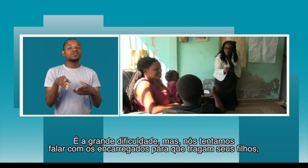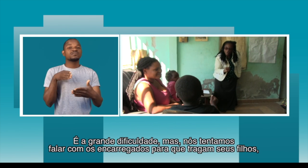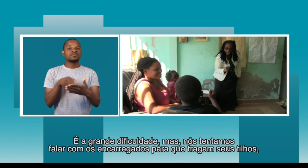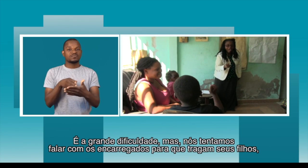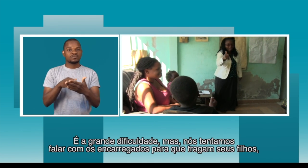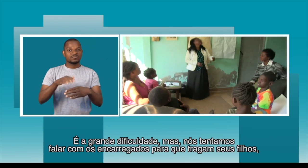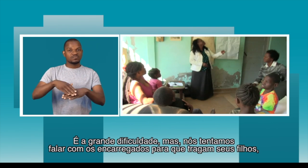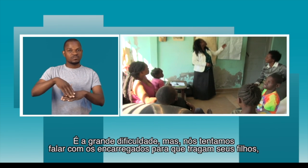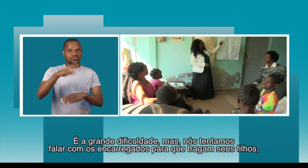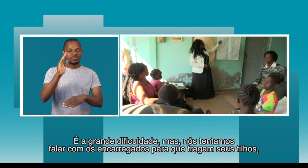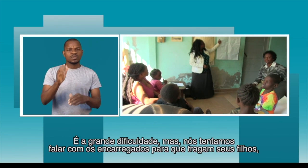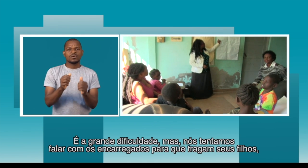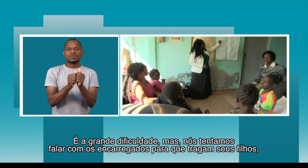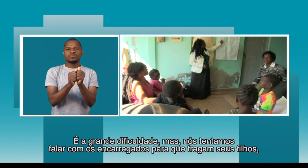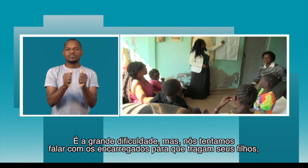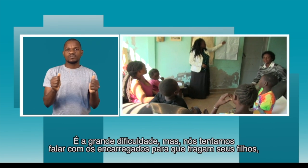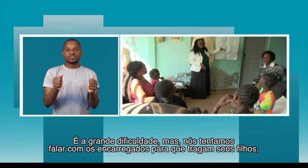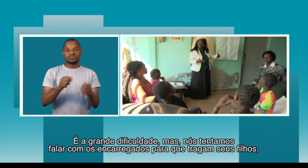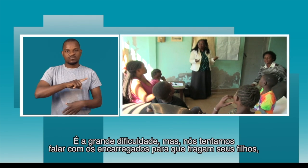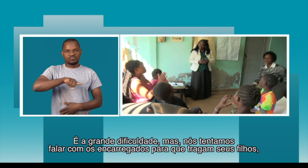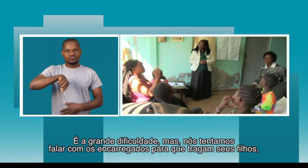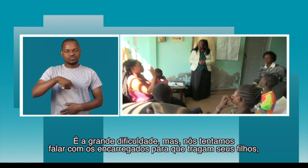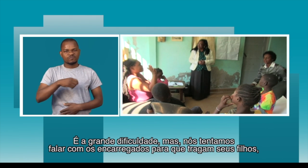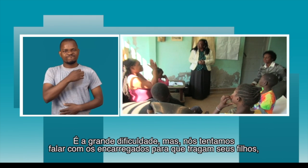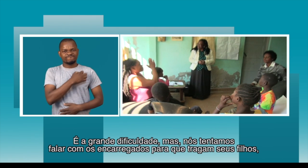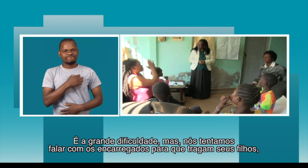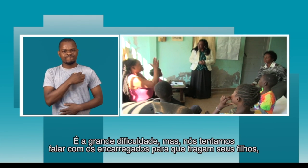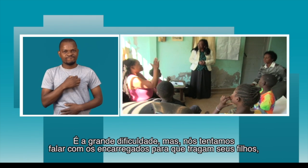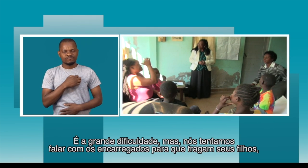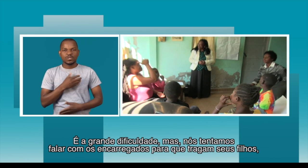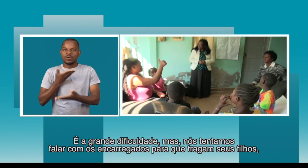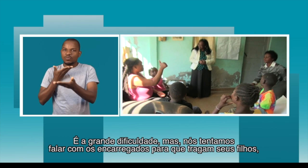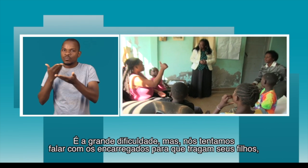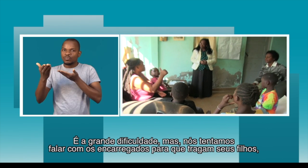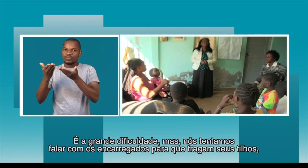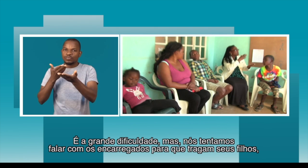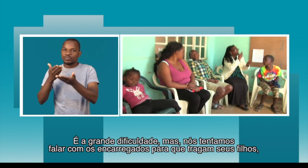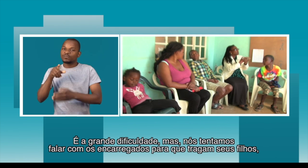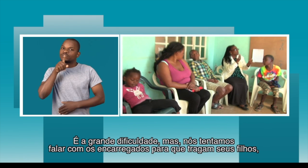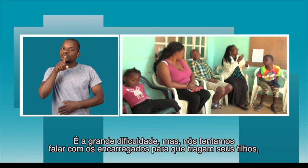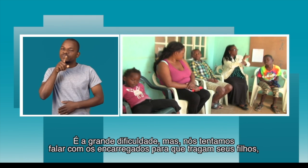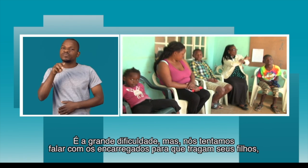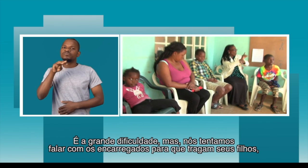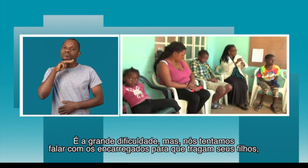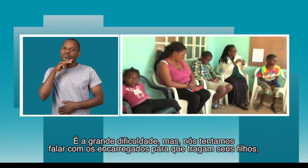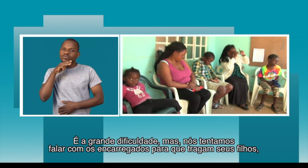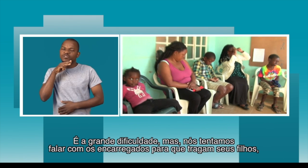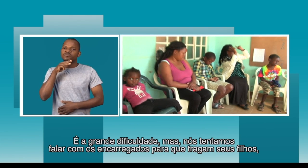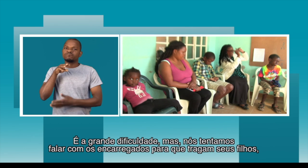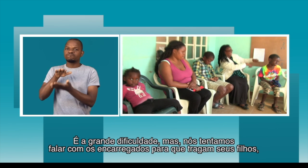uma grande dificuldade, mas nós tentamos também falar com os encarregados de modo que